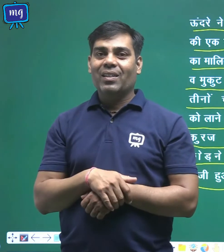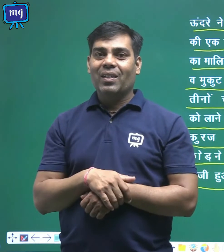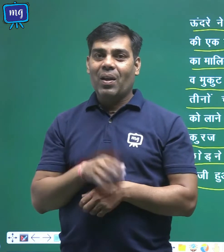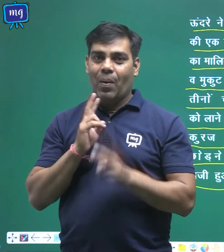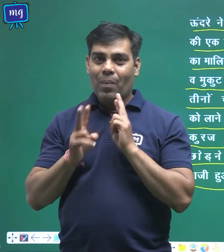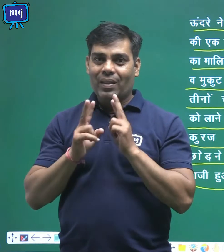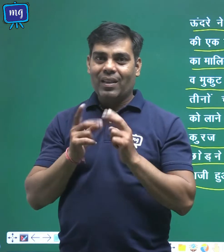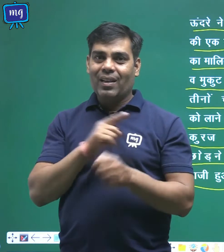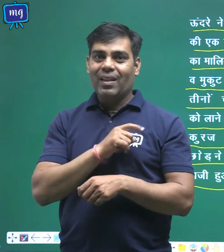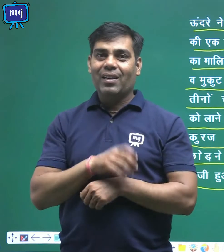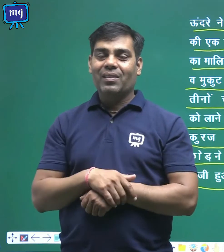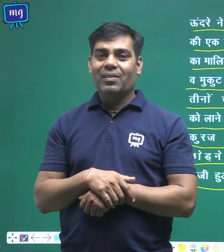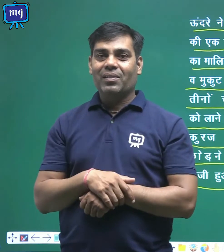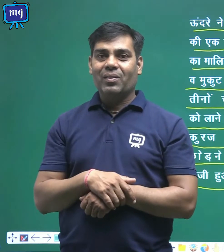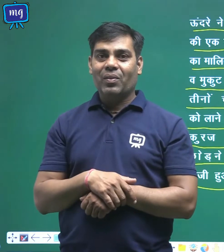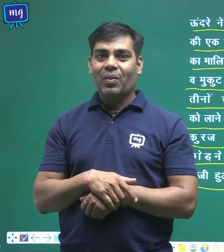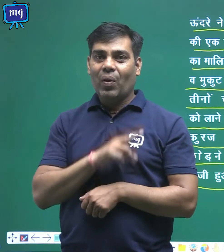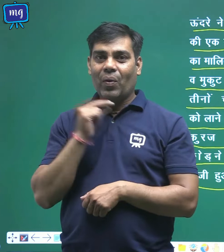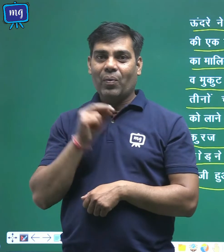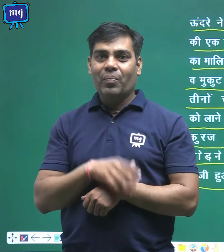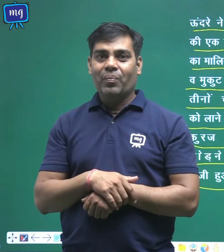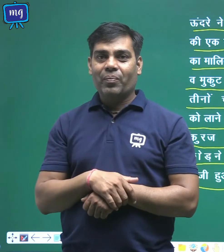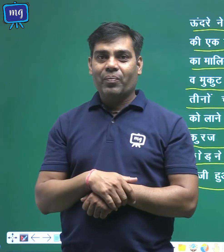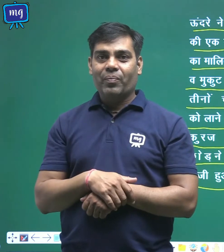बातचीत कर रहा है और